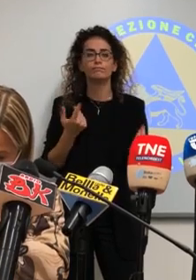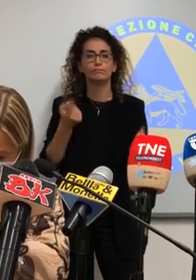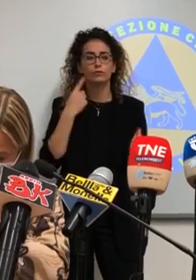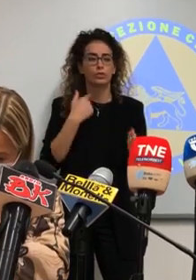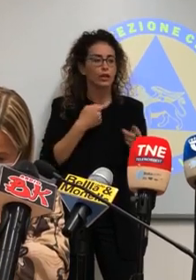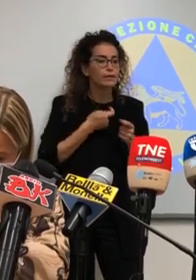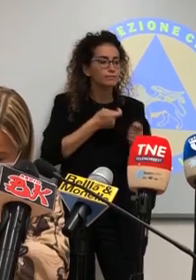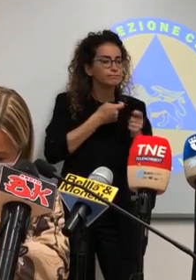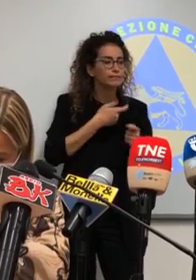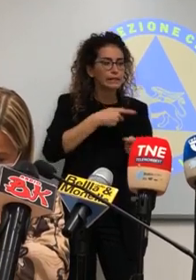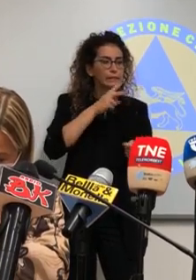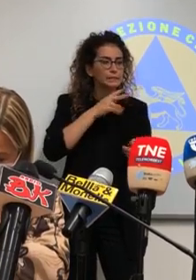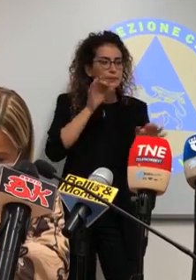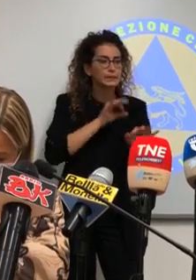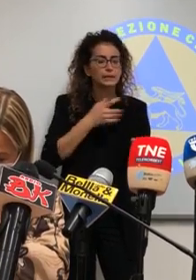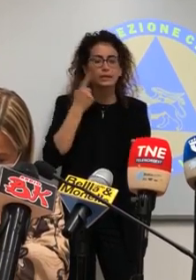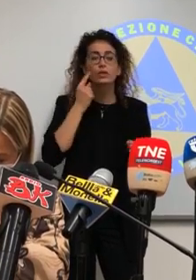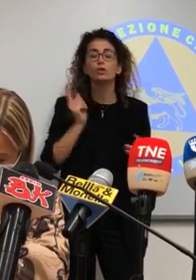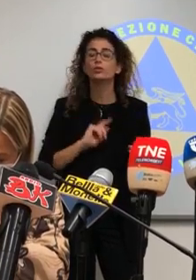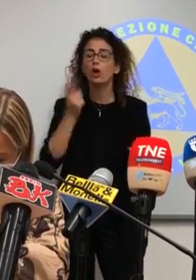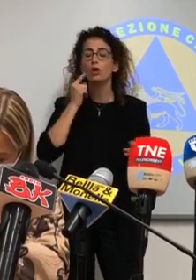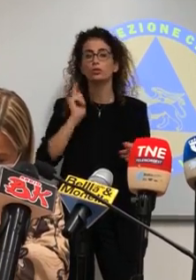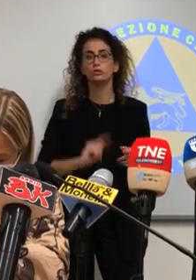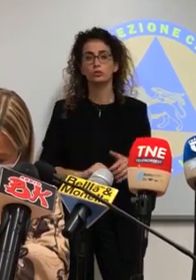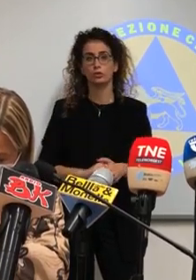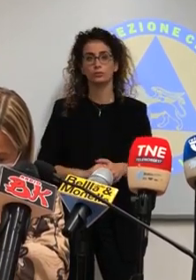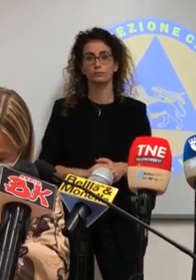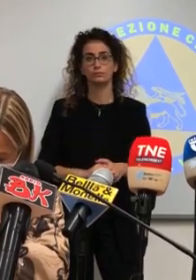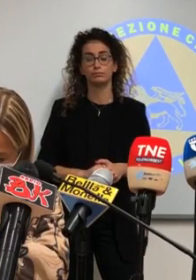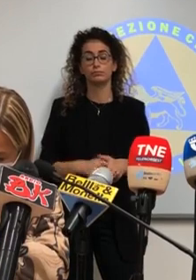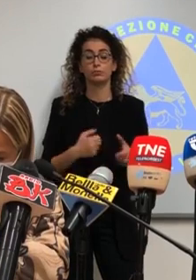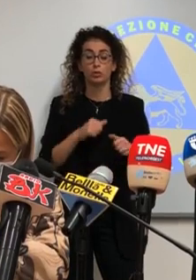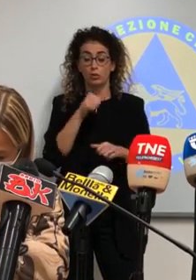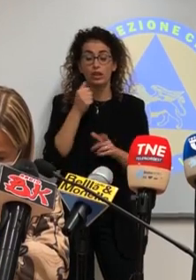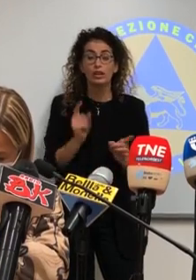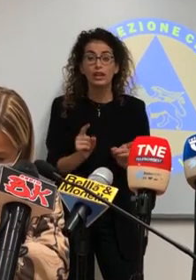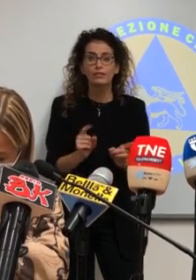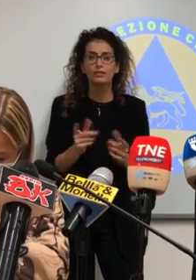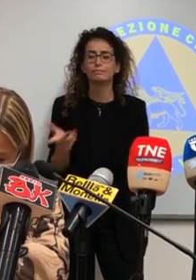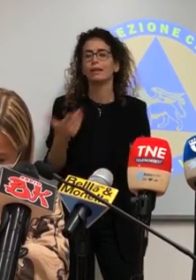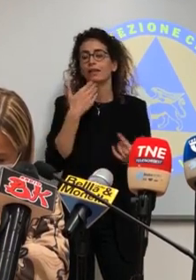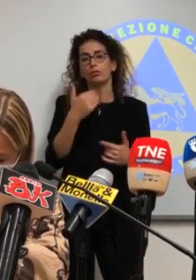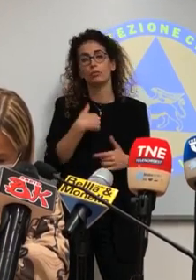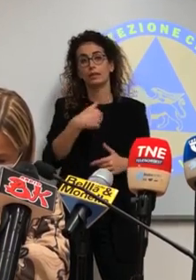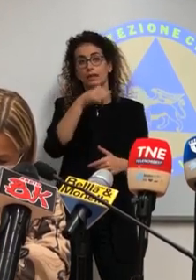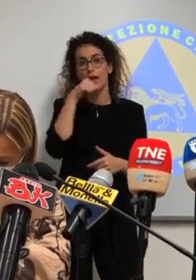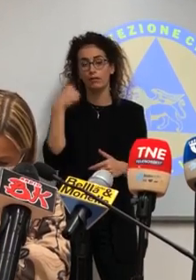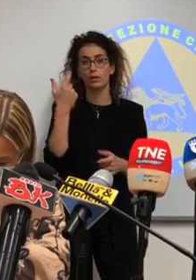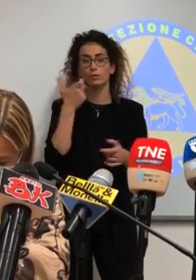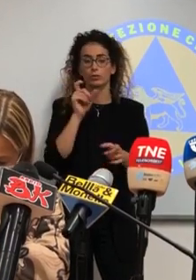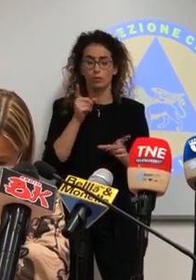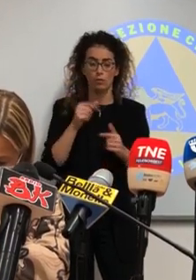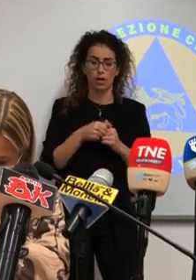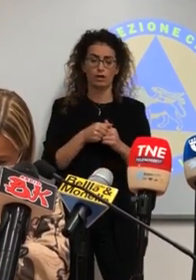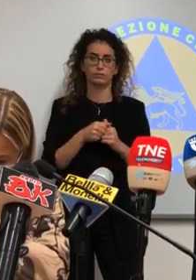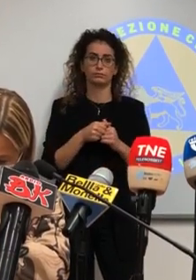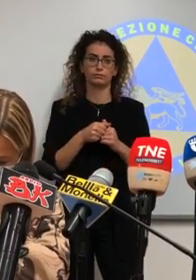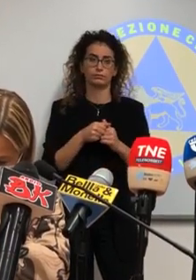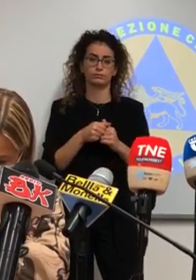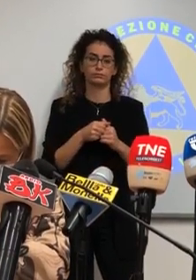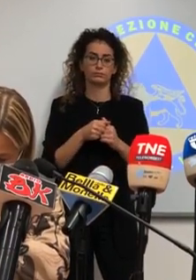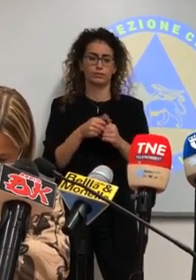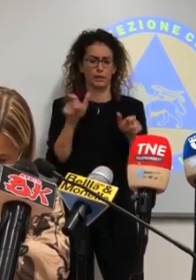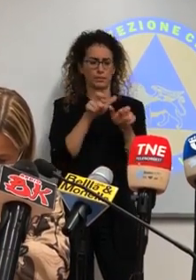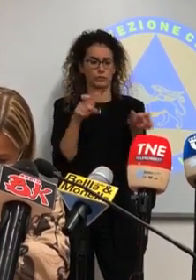dire, non lo so, probabilmente si pensa che non sia utile, però io penso sia utile anche perché nel contingente tra